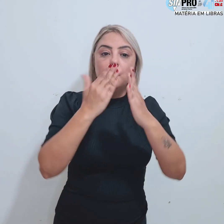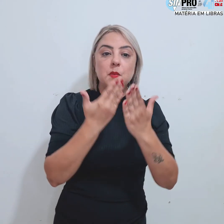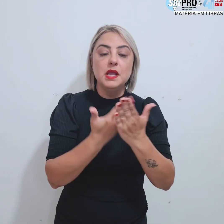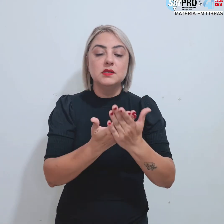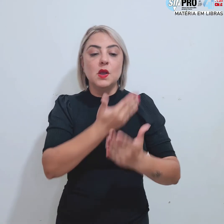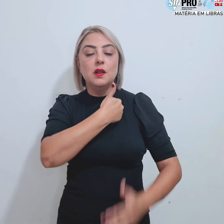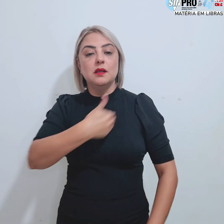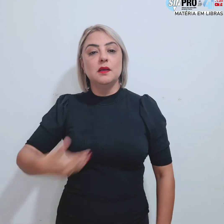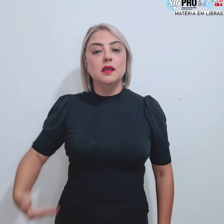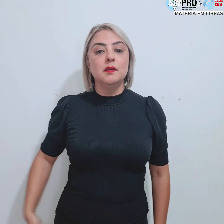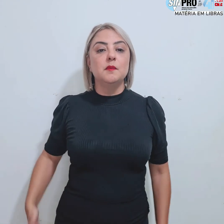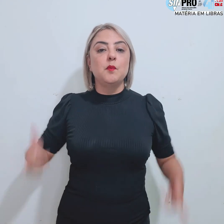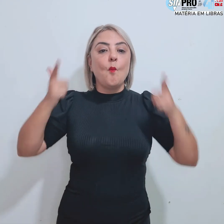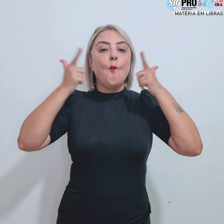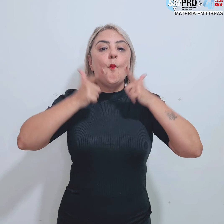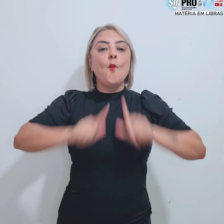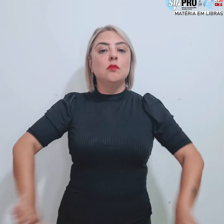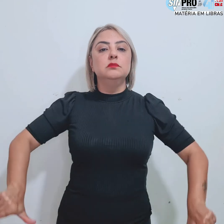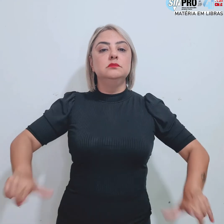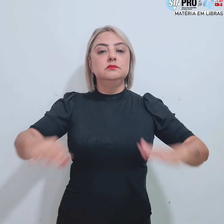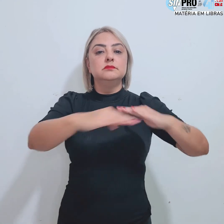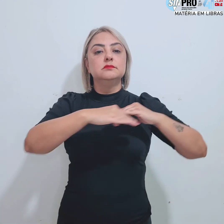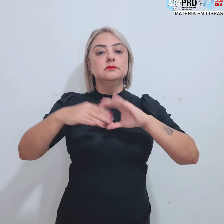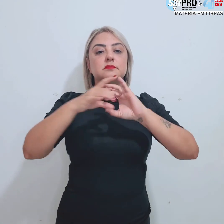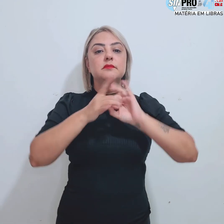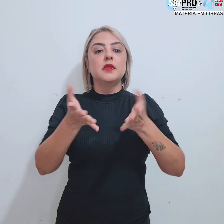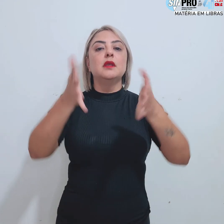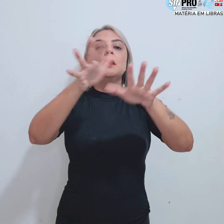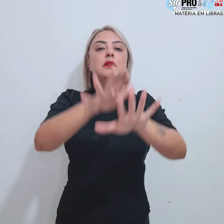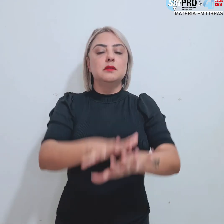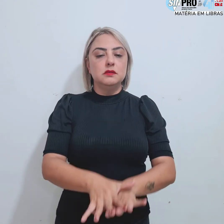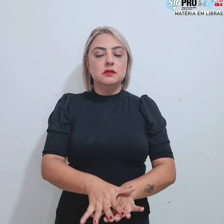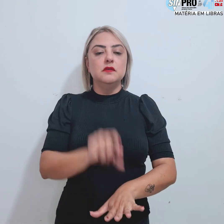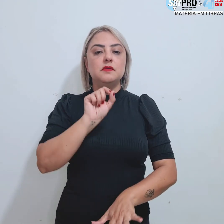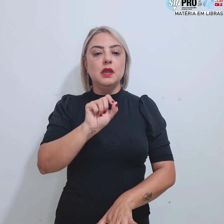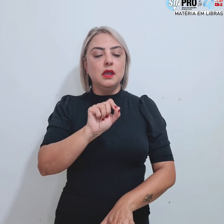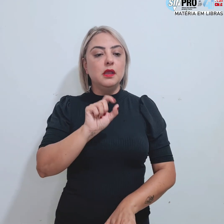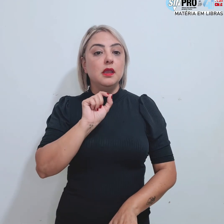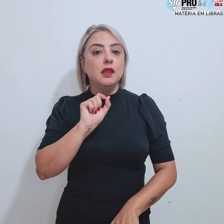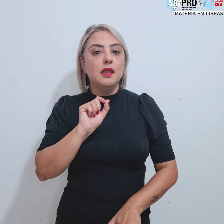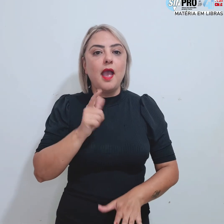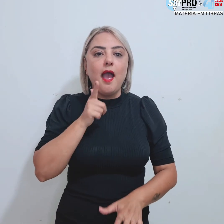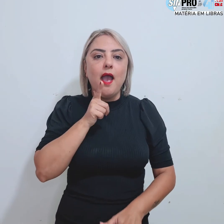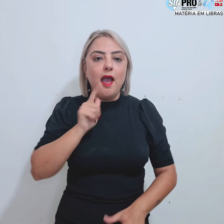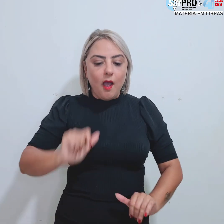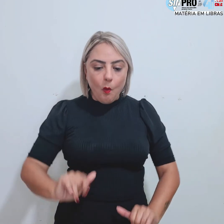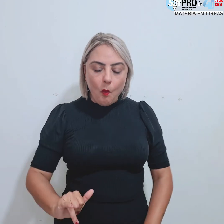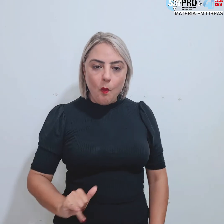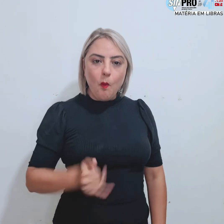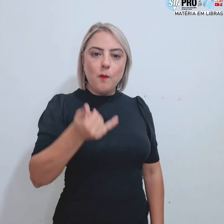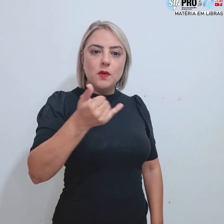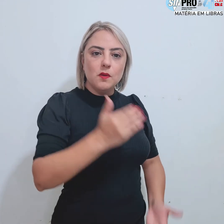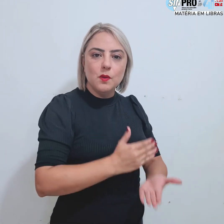uma escola pública, laica, democrática e inclusiva, que está a chance de